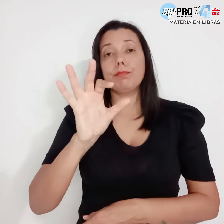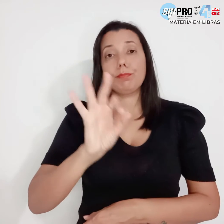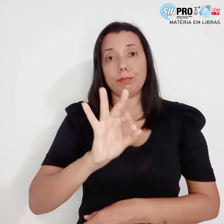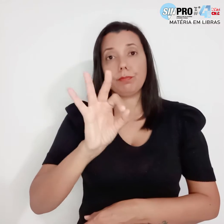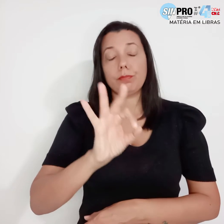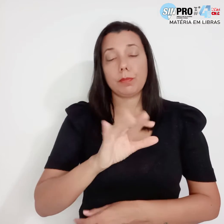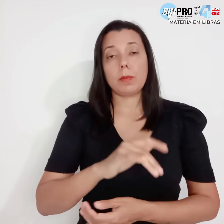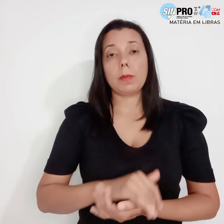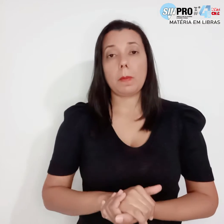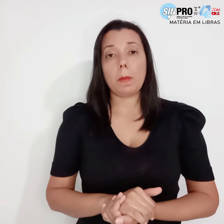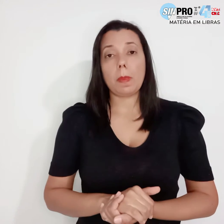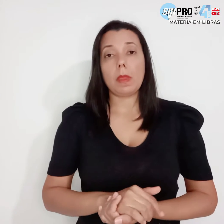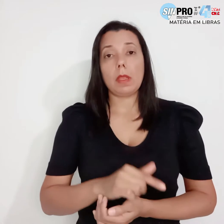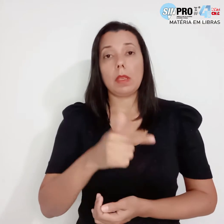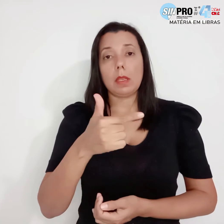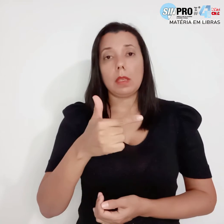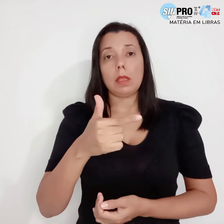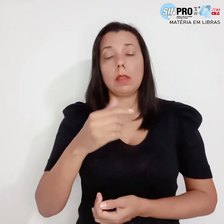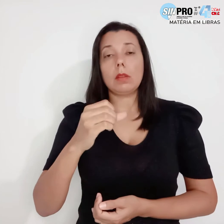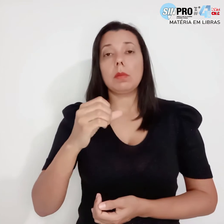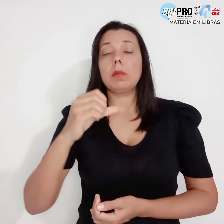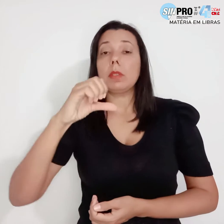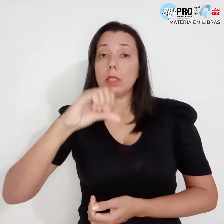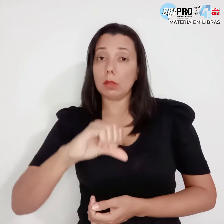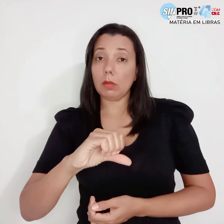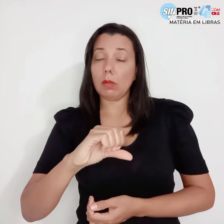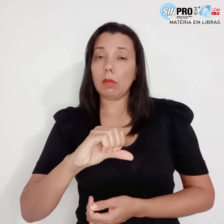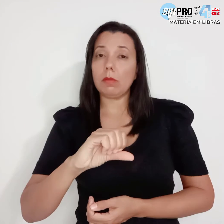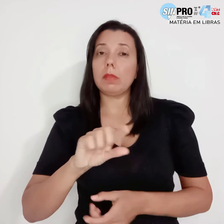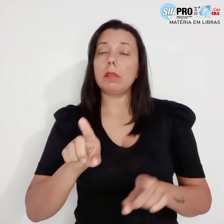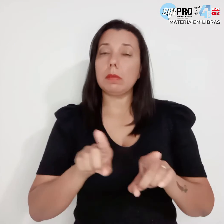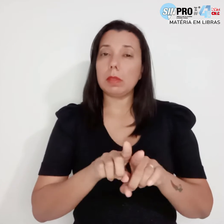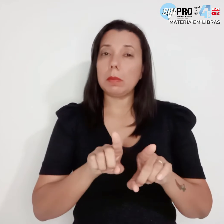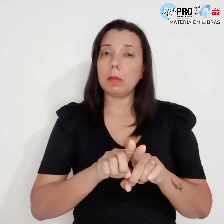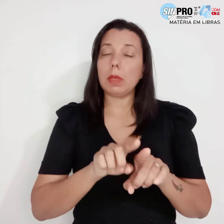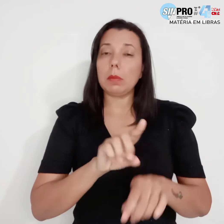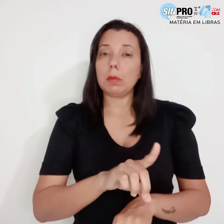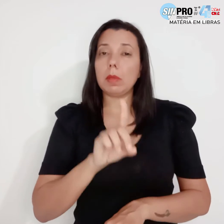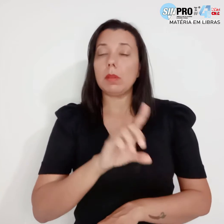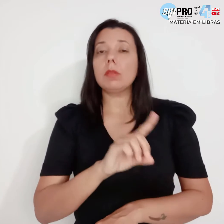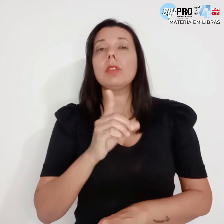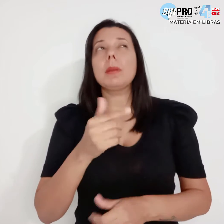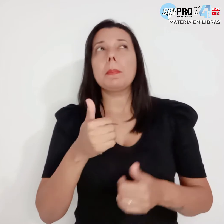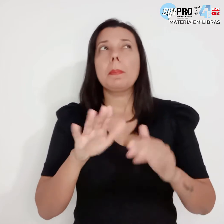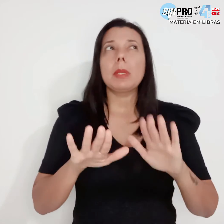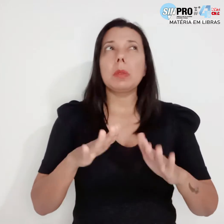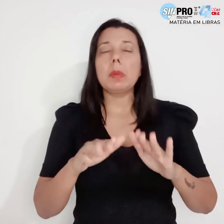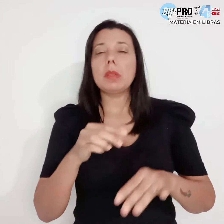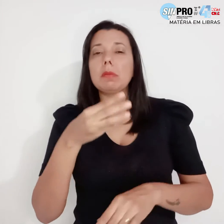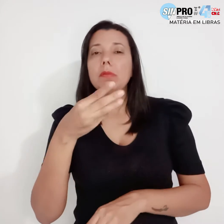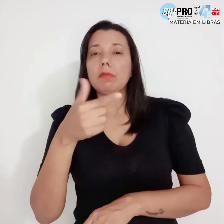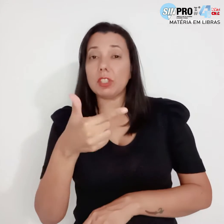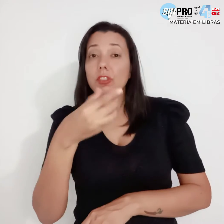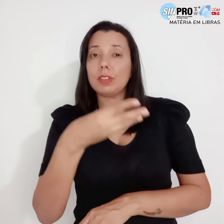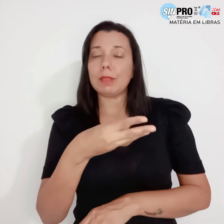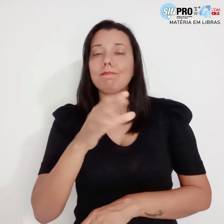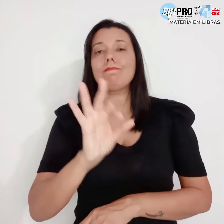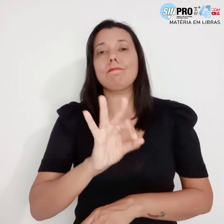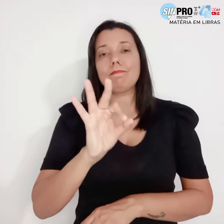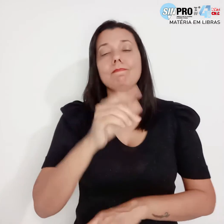37,7%. Em 2019, o índice do primeiro dia ficou próximo a 23%, de acordo